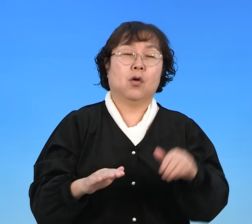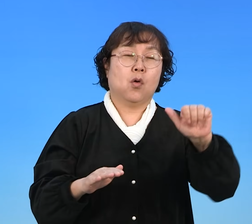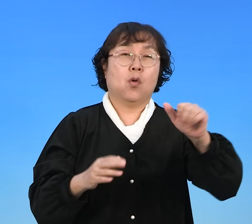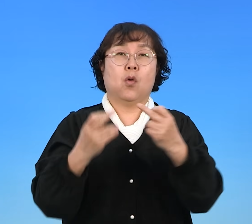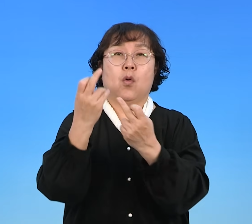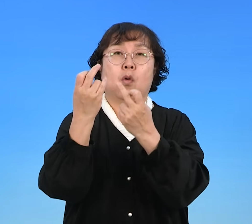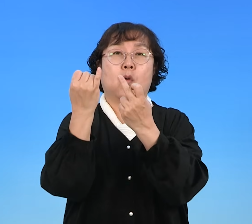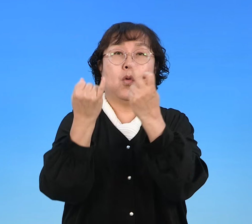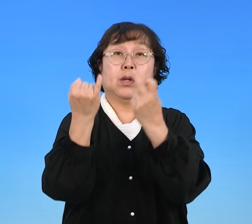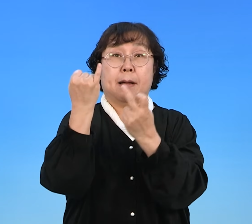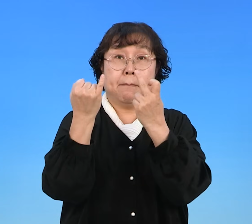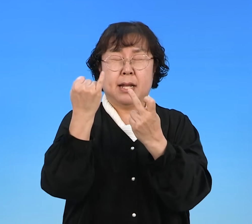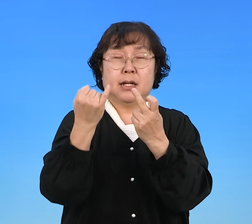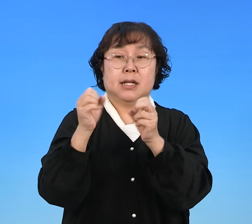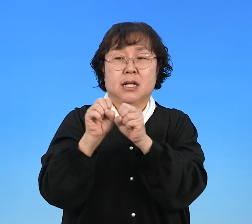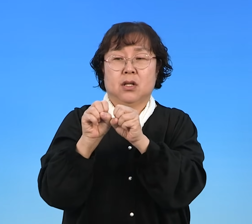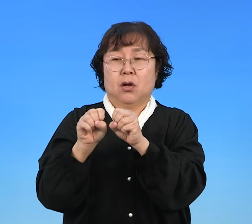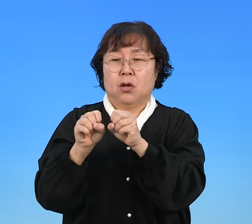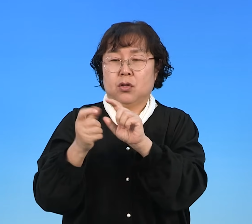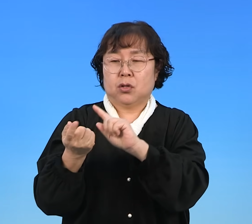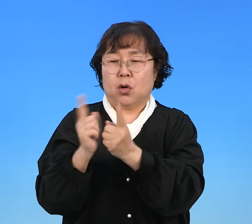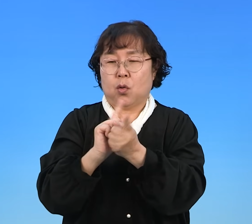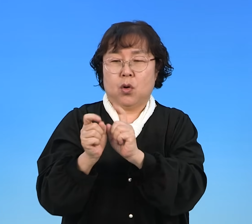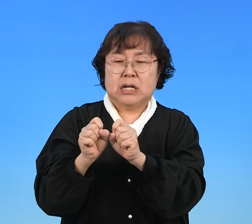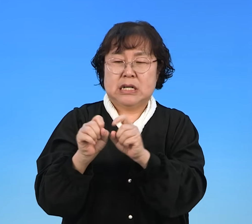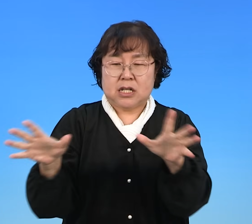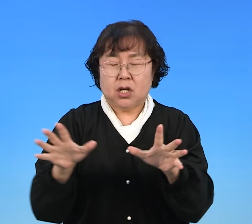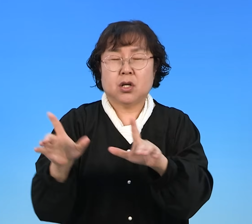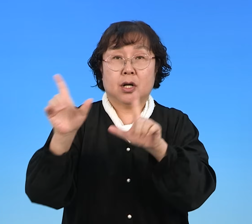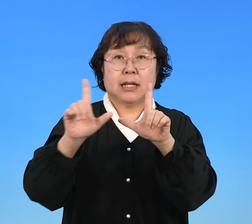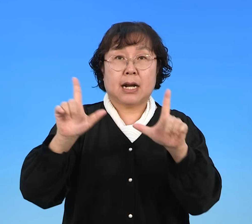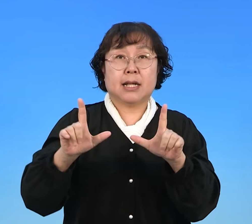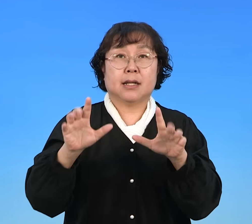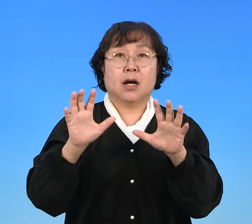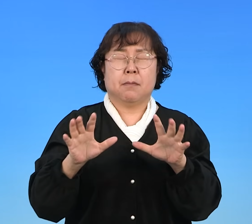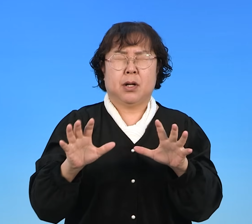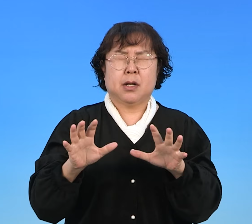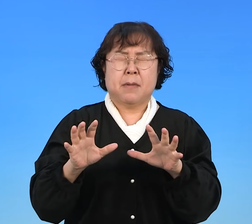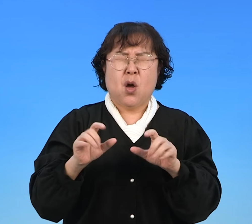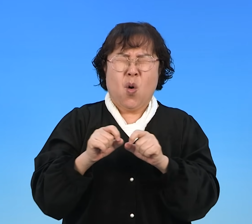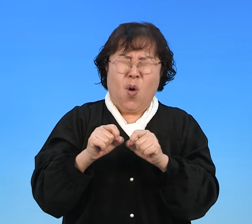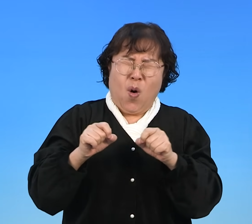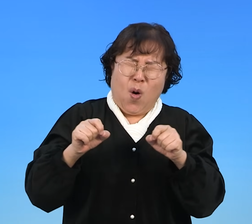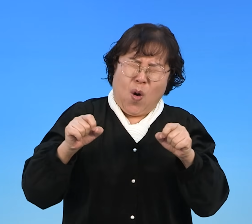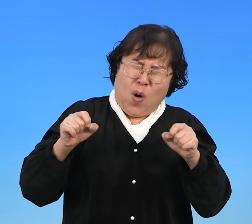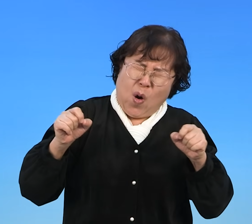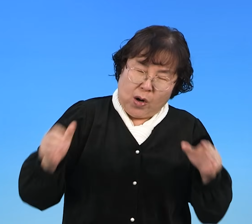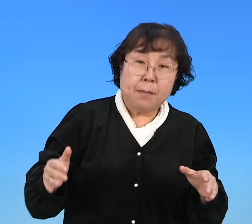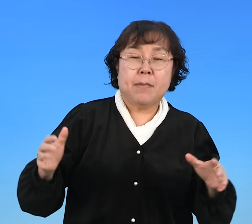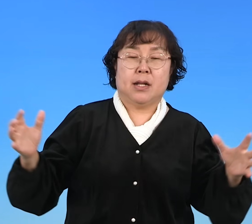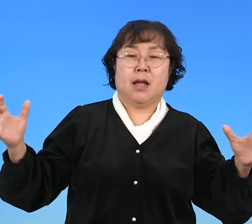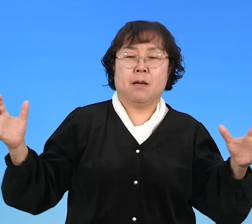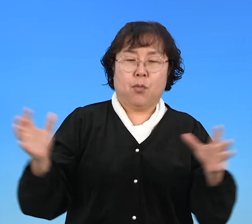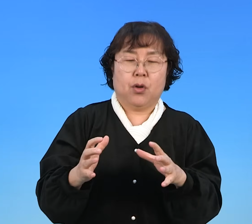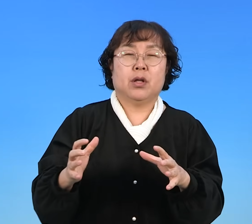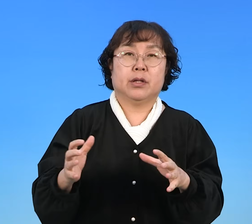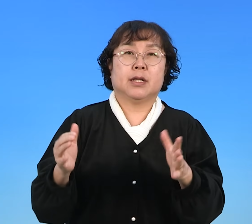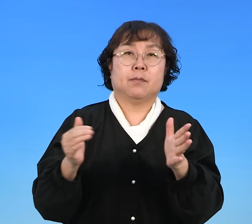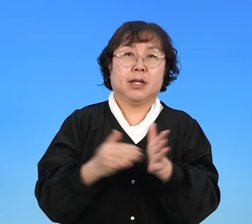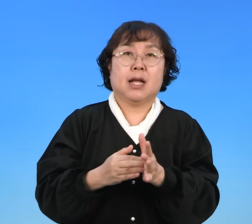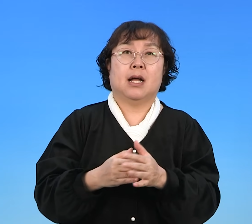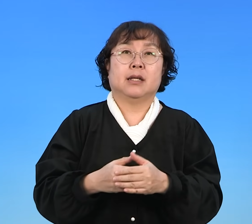저희 오남매는 뭐 다 이렇게 흩어져 살아가지고 이번에 거의 진짜 수년 만에 처음으로 다